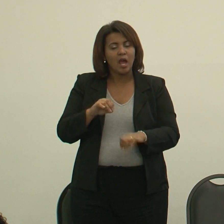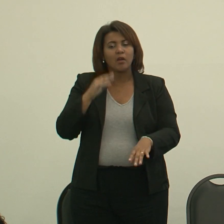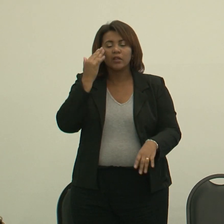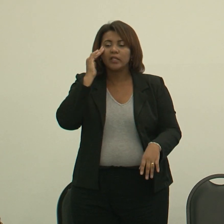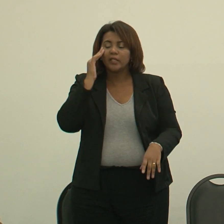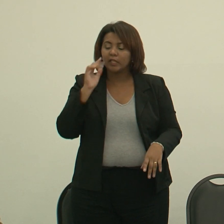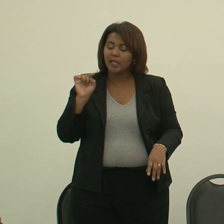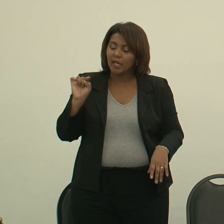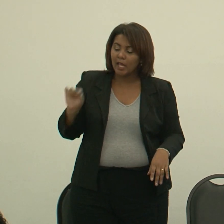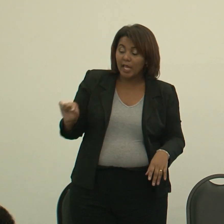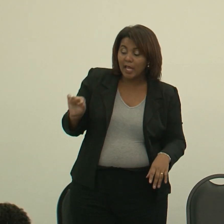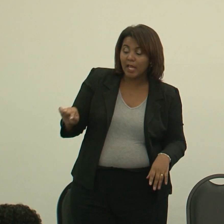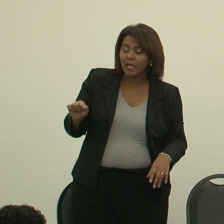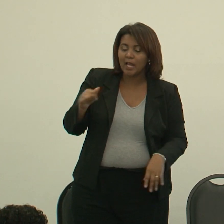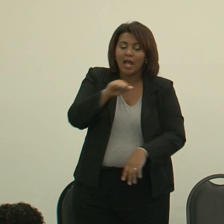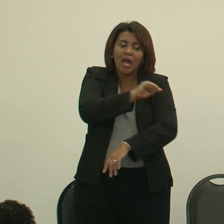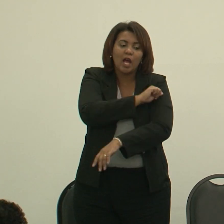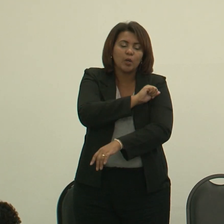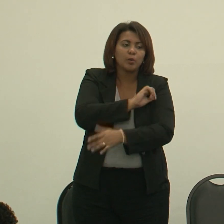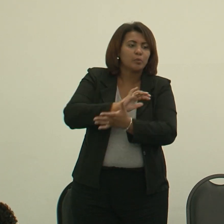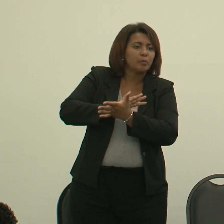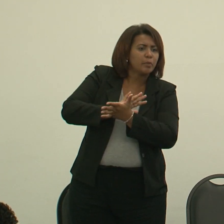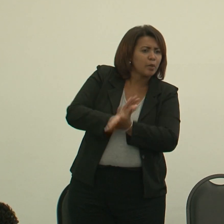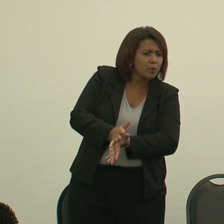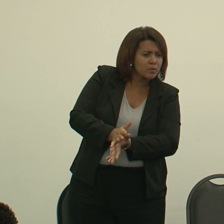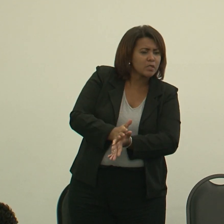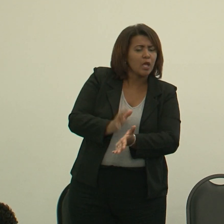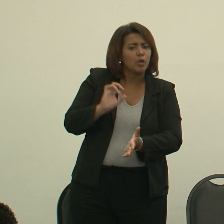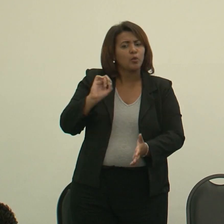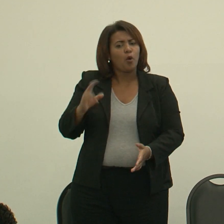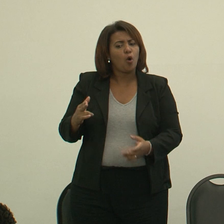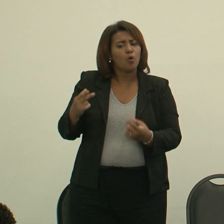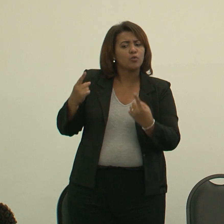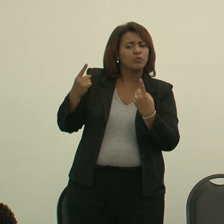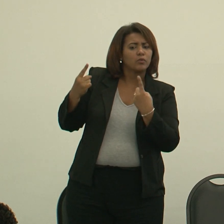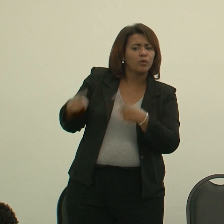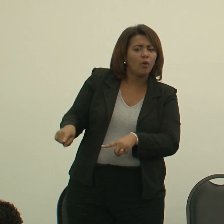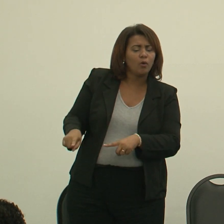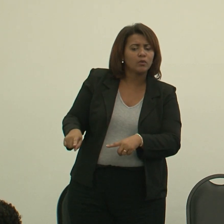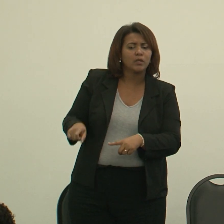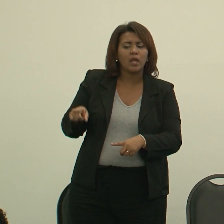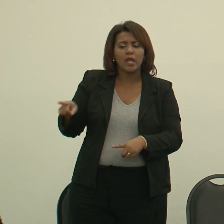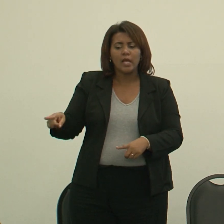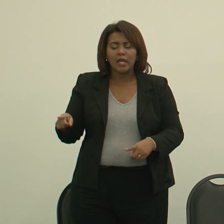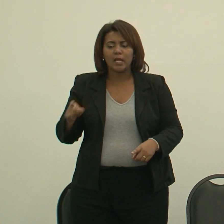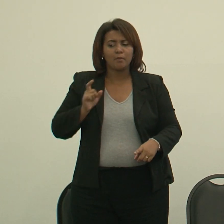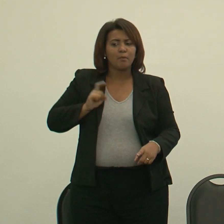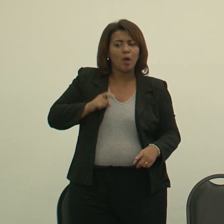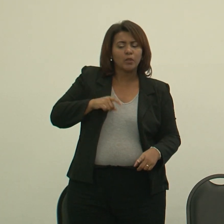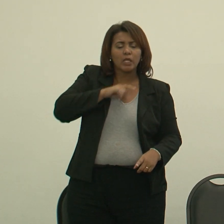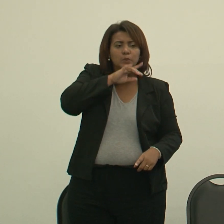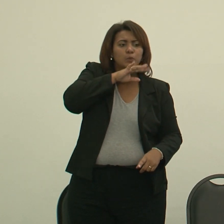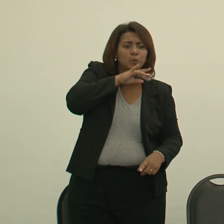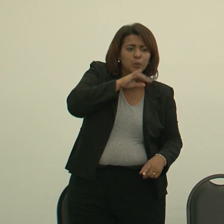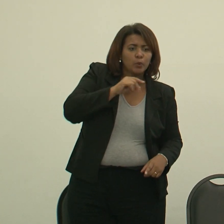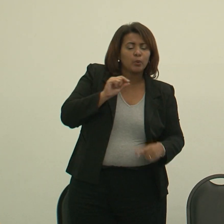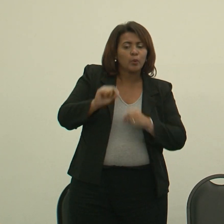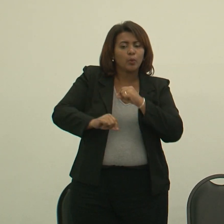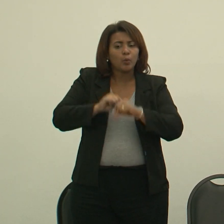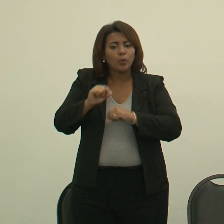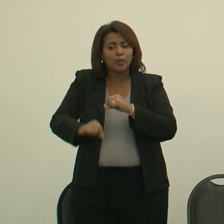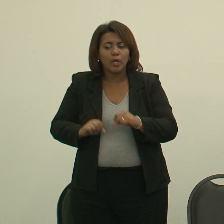está manifestando um preconceito e até que ponto aquilo ali já é discriminação e tem que ter a intervenção do professor. Ou já é uma questão que já está